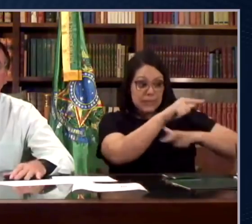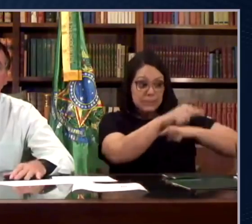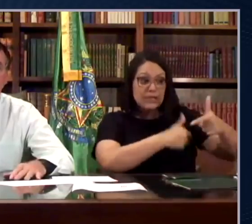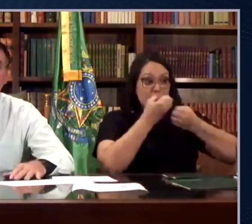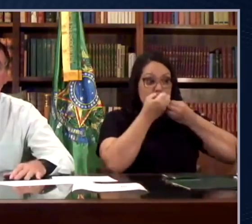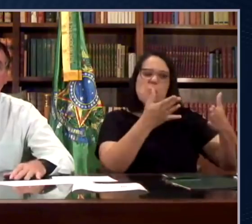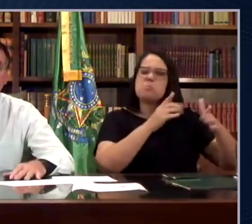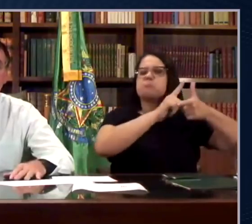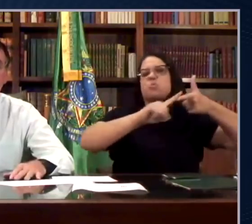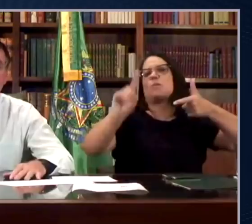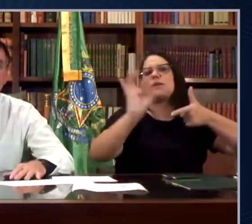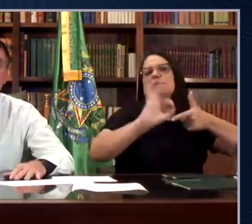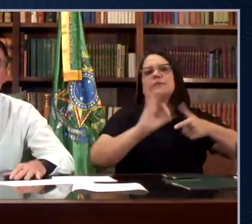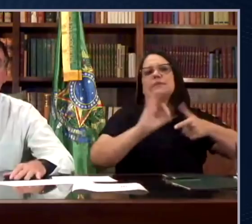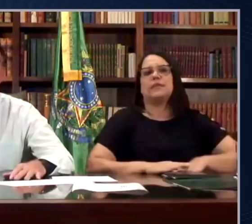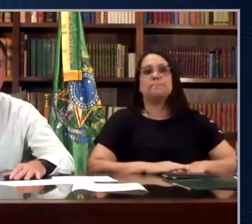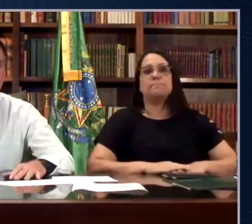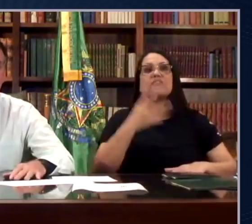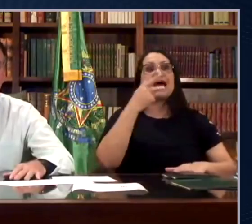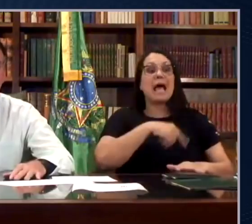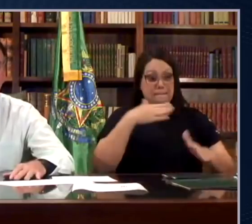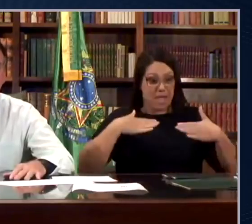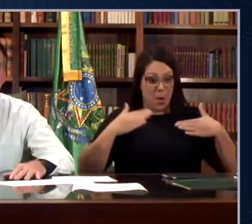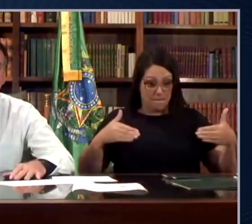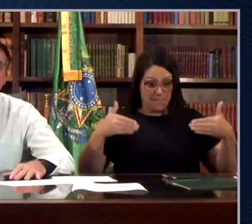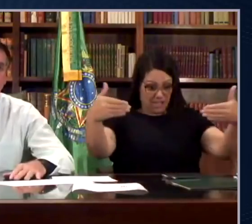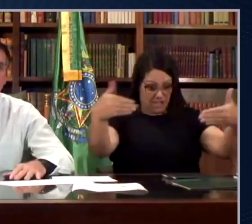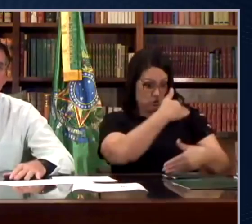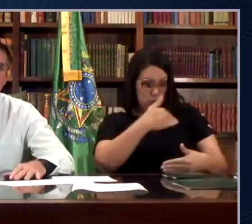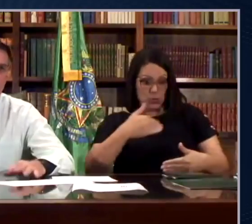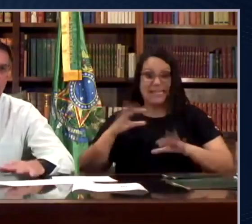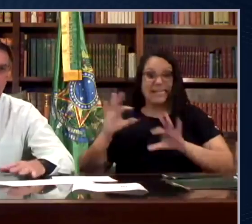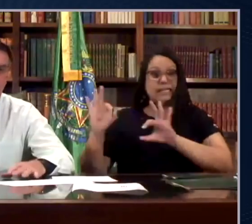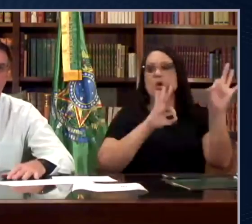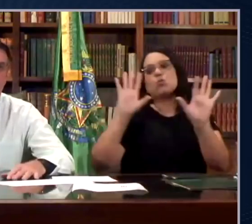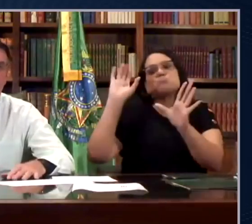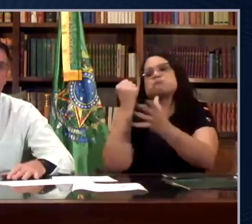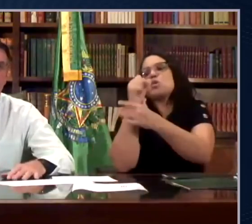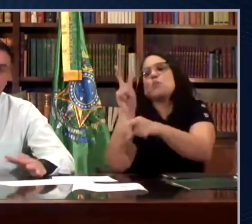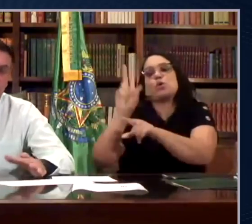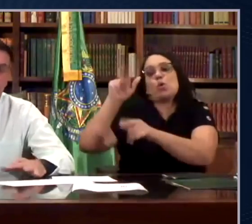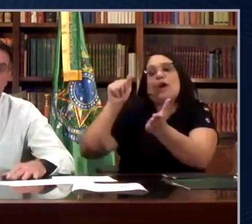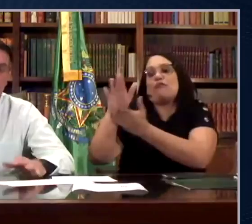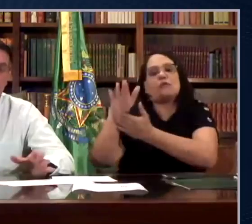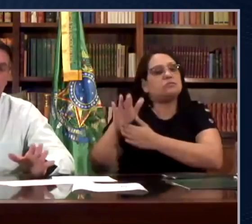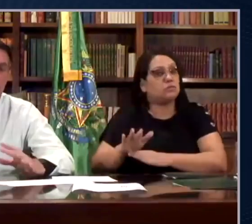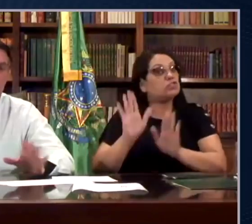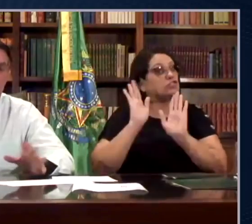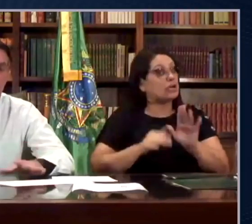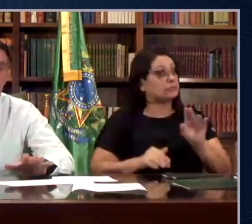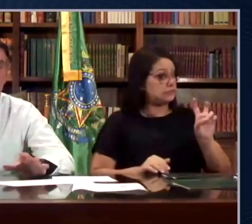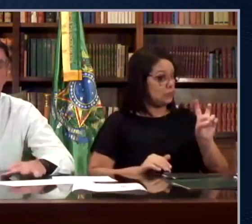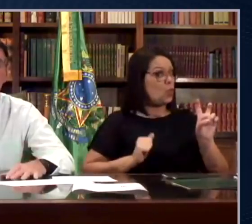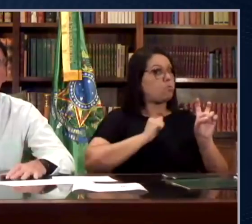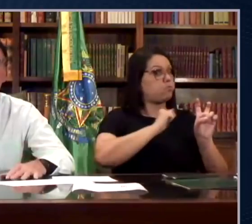Agora, nenhum ministro meu é indemissível. Nenhum. Tá? Todo mundo pode ser demitido, como 5 já foram embora, infelizmente,